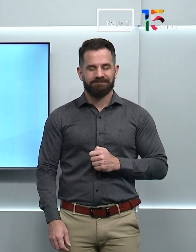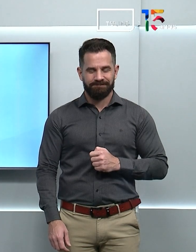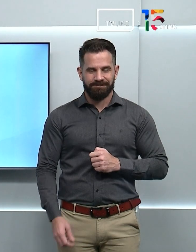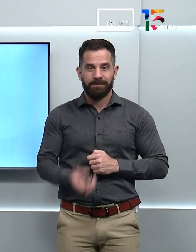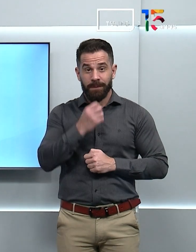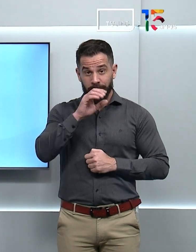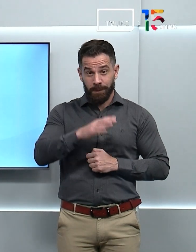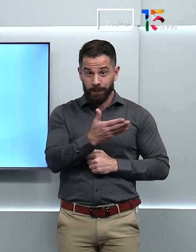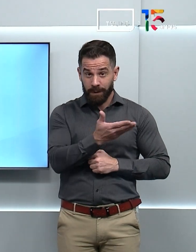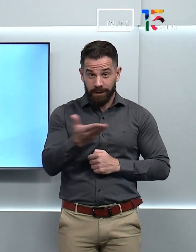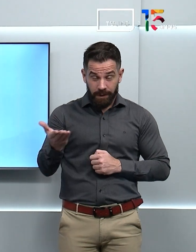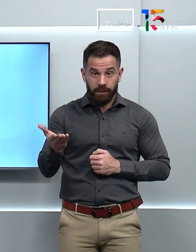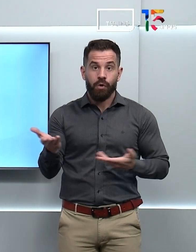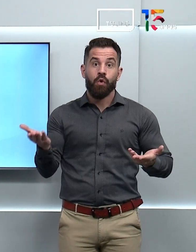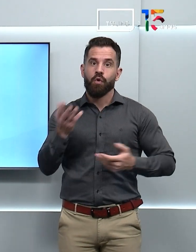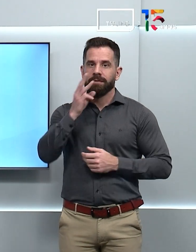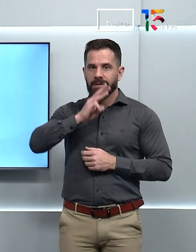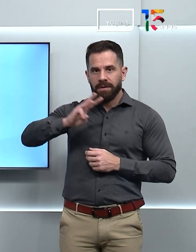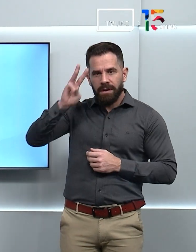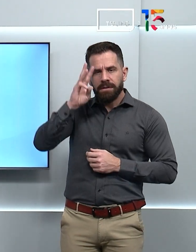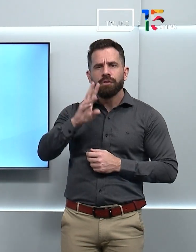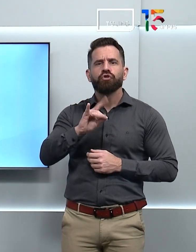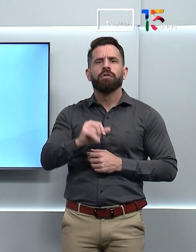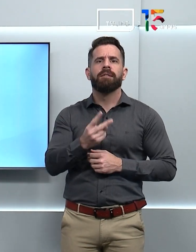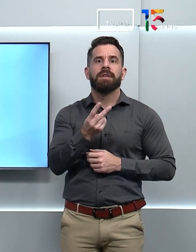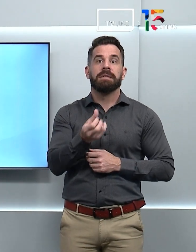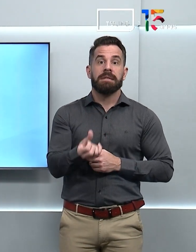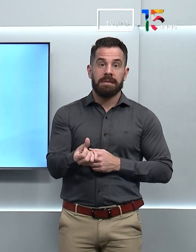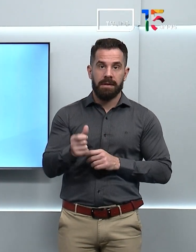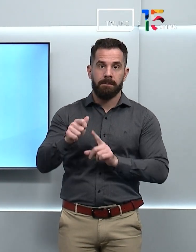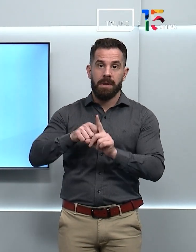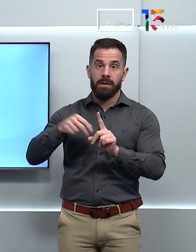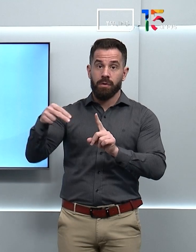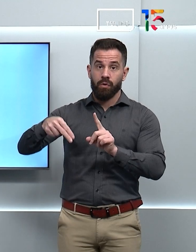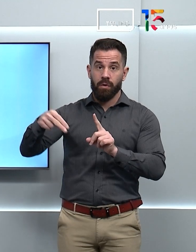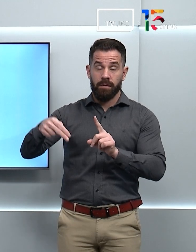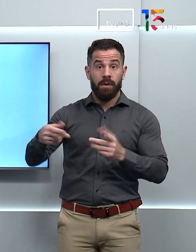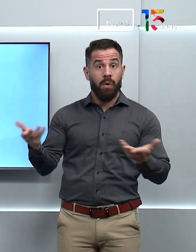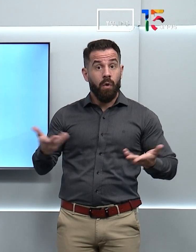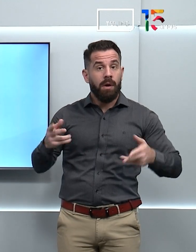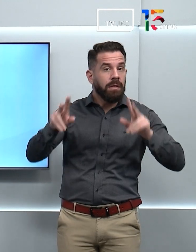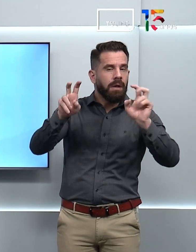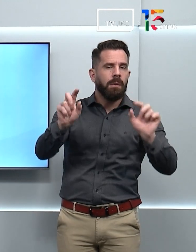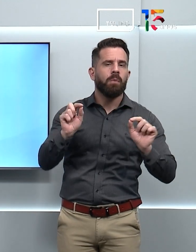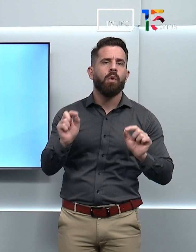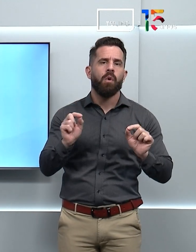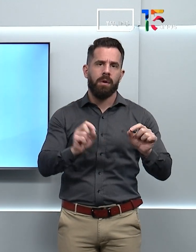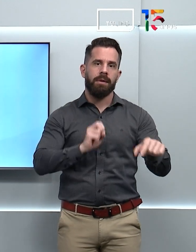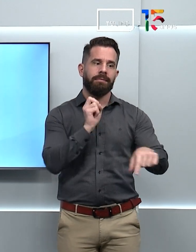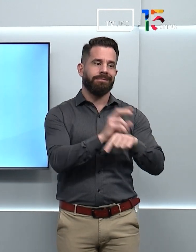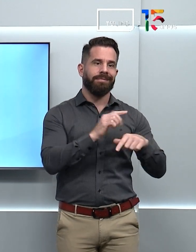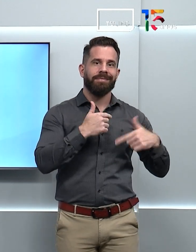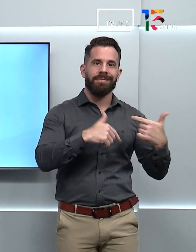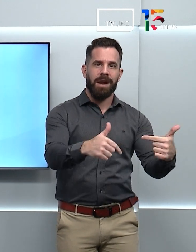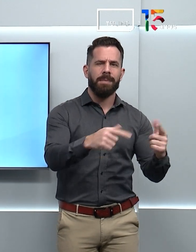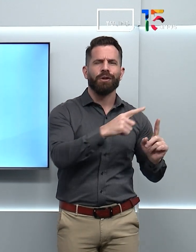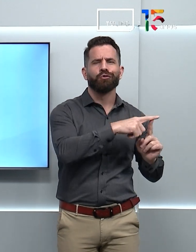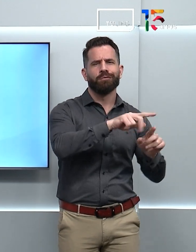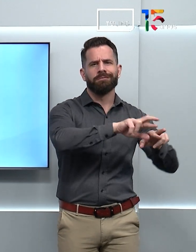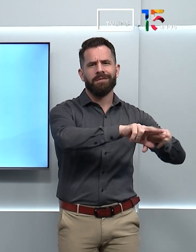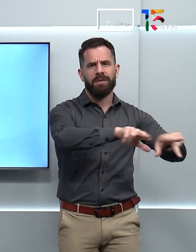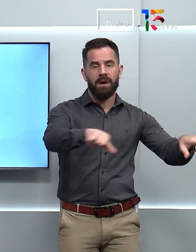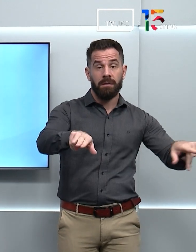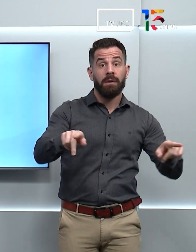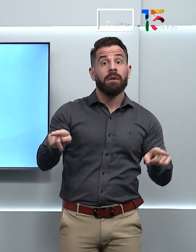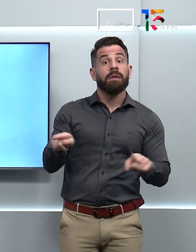Boa tarde! Hoje é terça-feira, dia 26 de novembro, e nós vamos falar sobre mercado de trabalho e